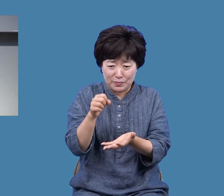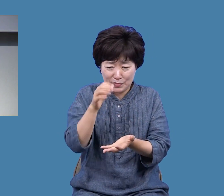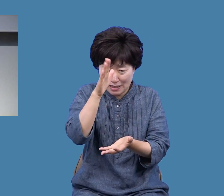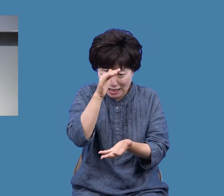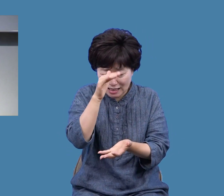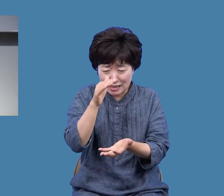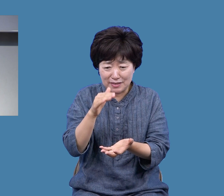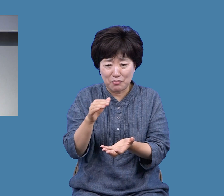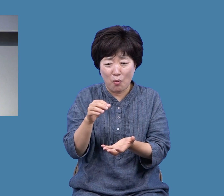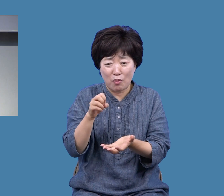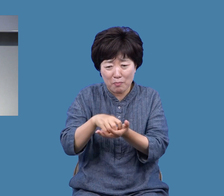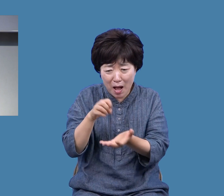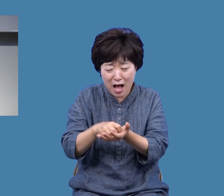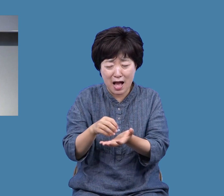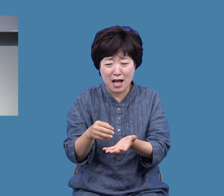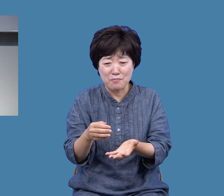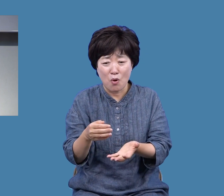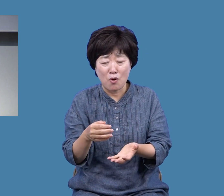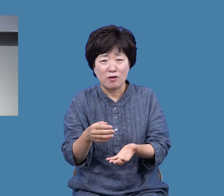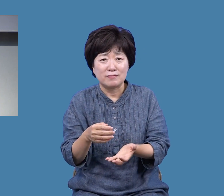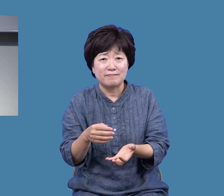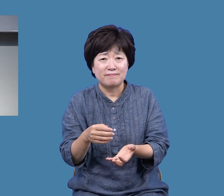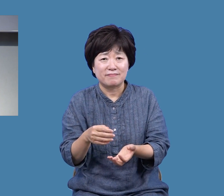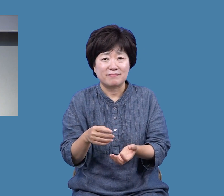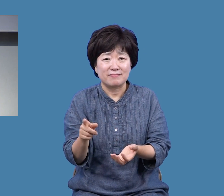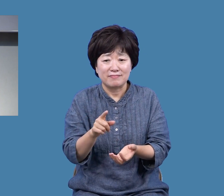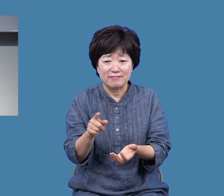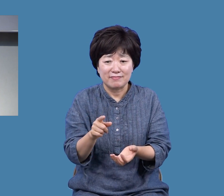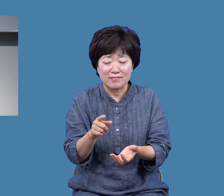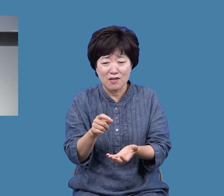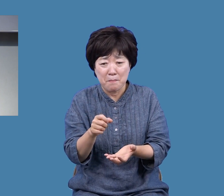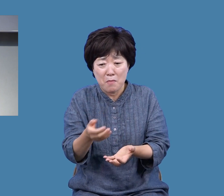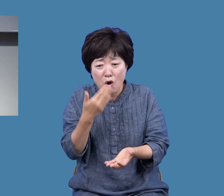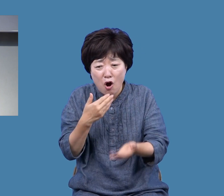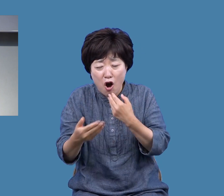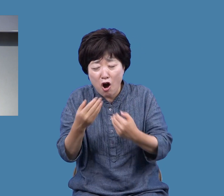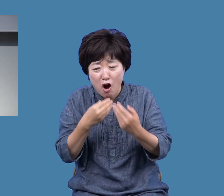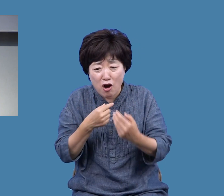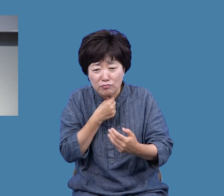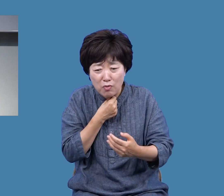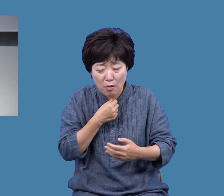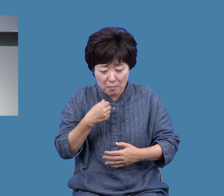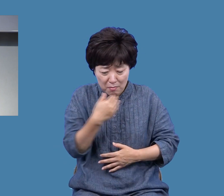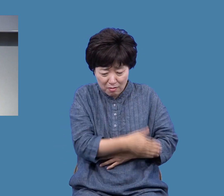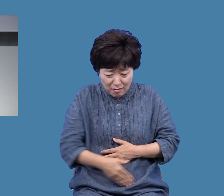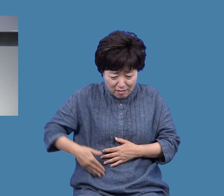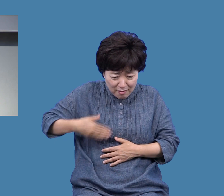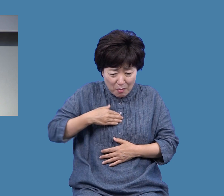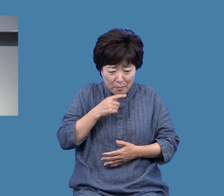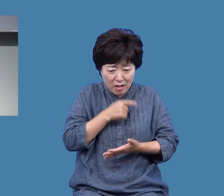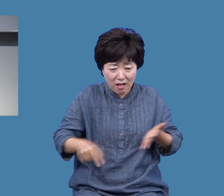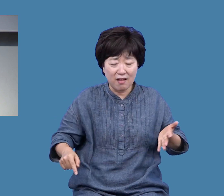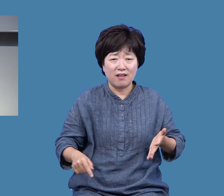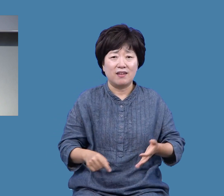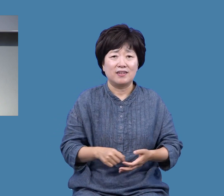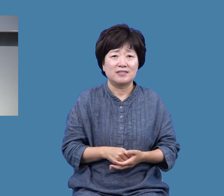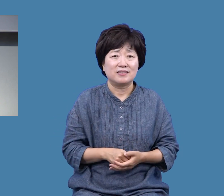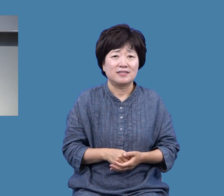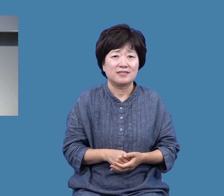다 몸에 안 좋아? 이렇게 물어봤어요. 왜 그럴까요, 여러분? 왜 맛있는 음식이 몸에 안 좋은지 아세요?